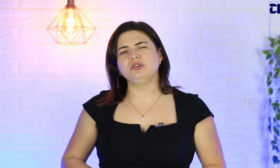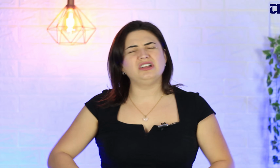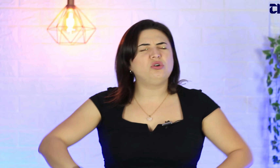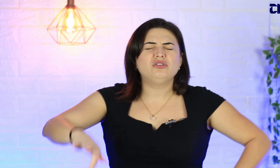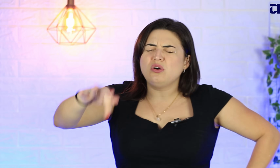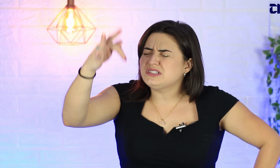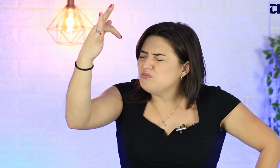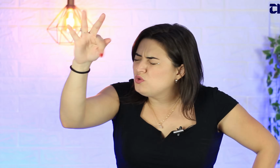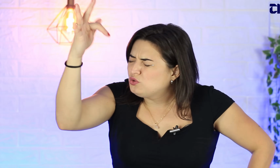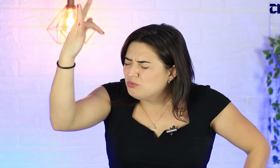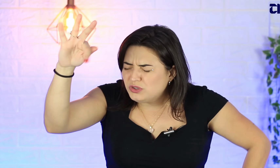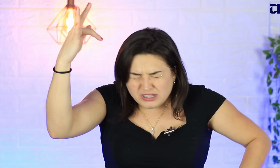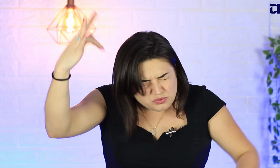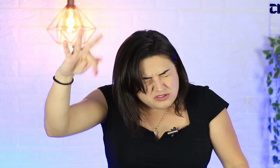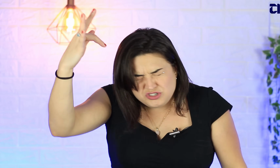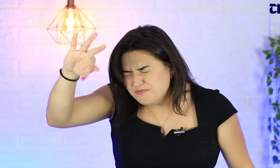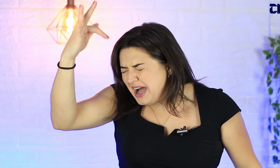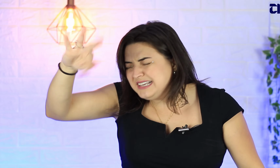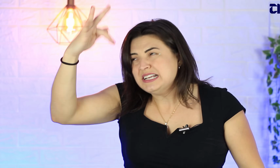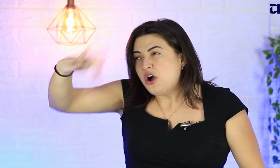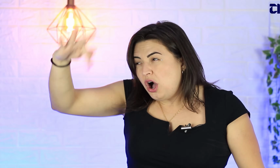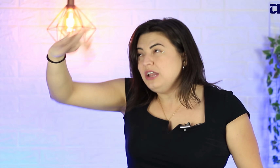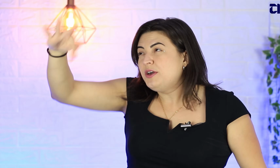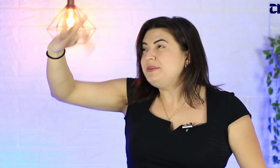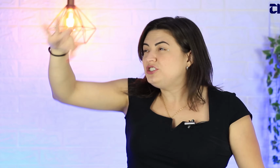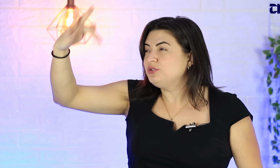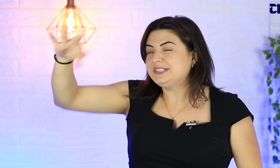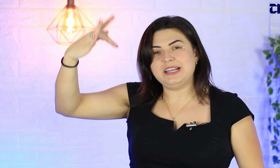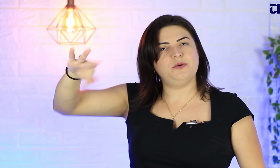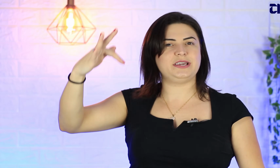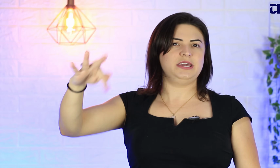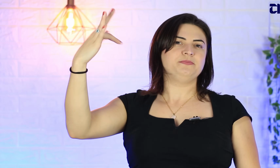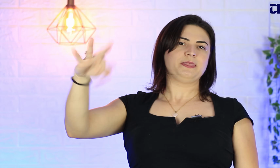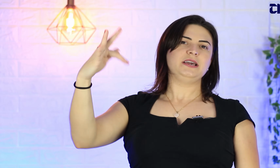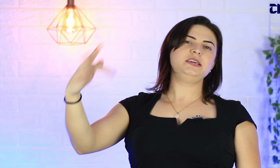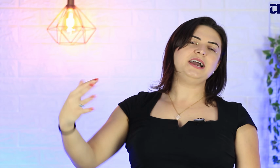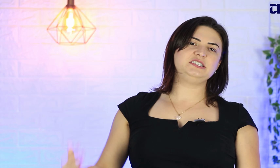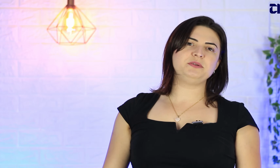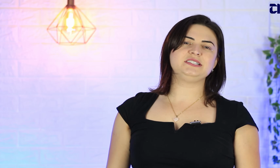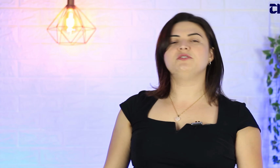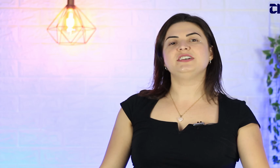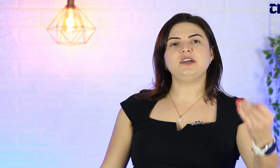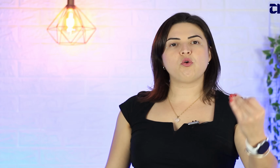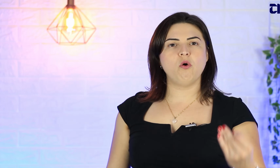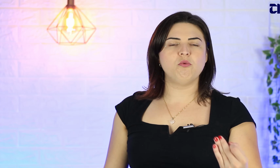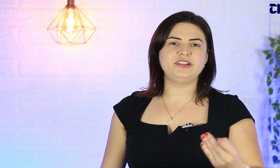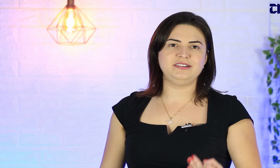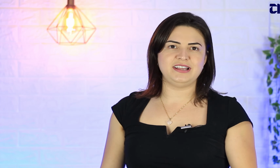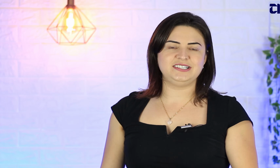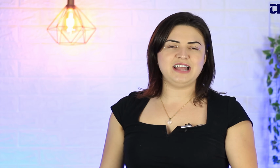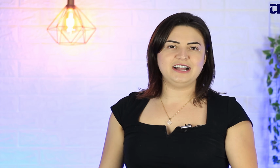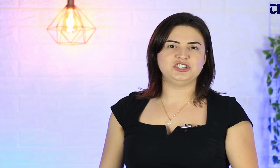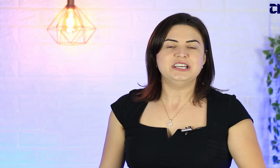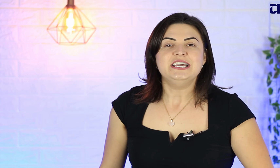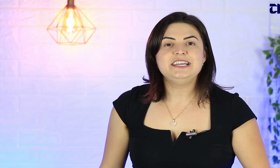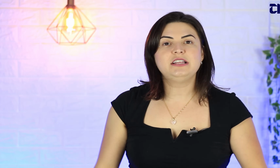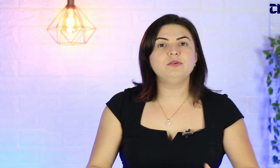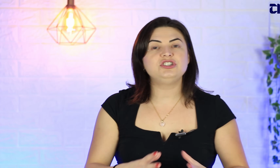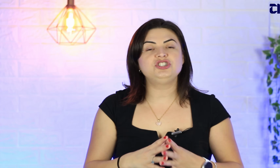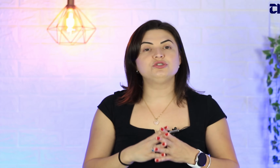ou muita dor. Nossa, muito, muito. doendo demais. Olha eu repetindo o sinal aqui. E a expressão facial com muita intensidade. Então, a gente